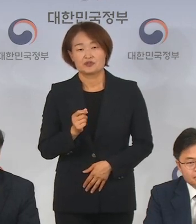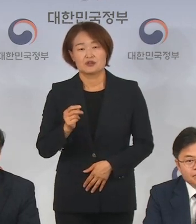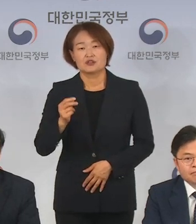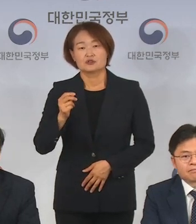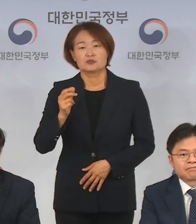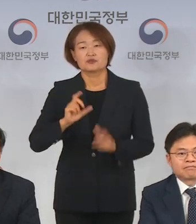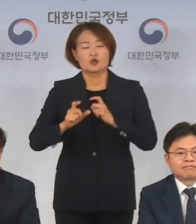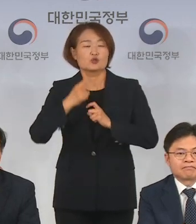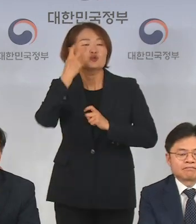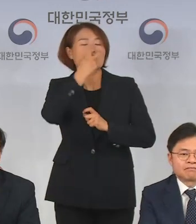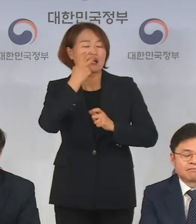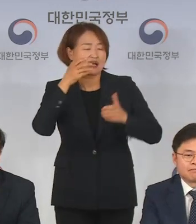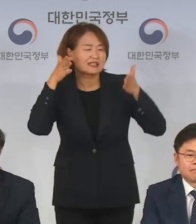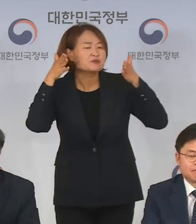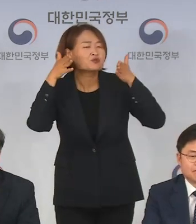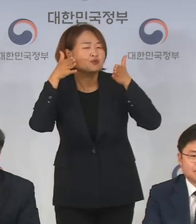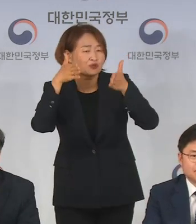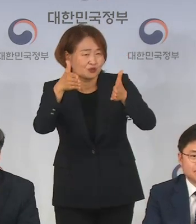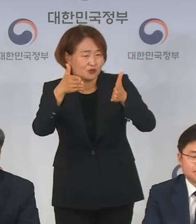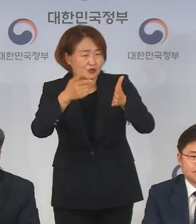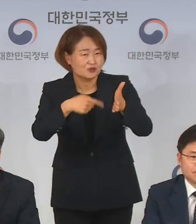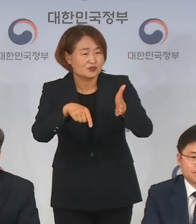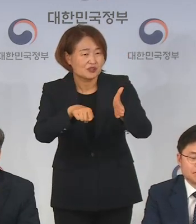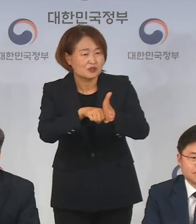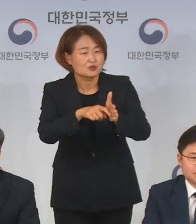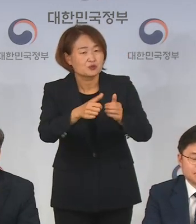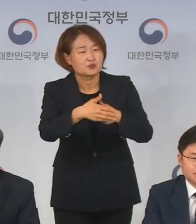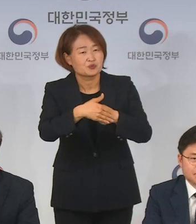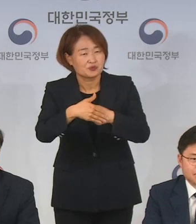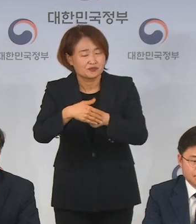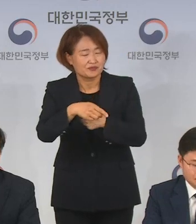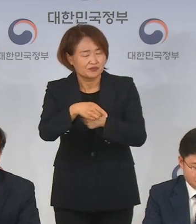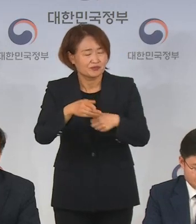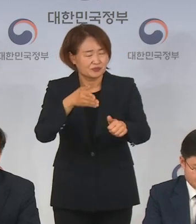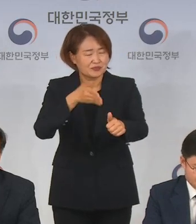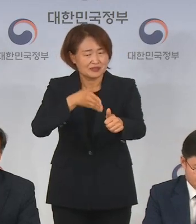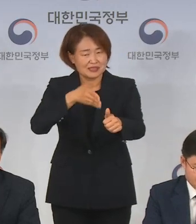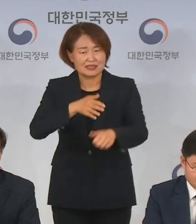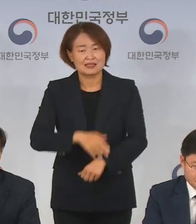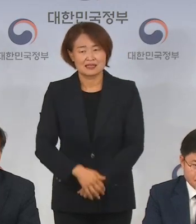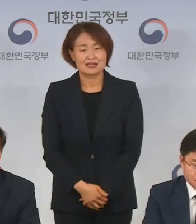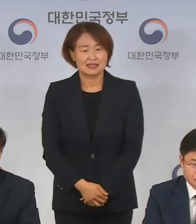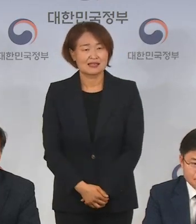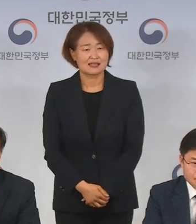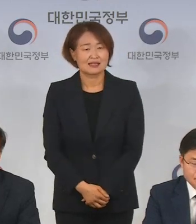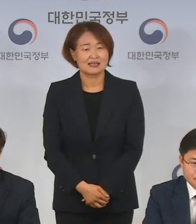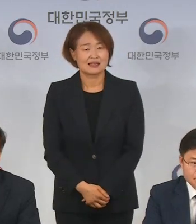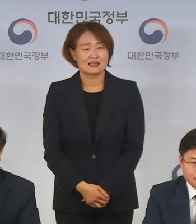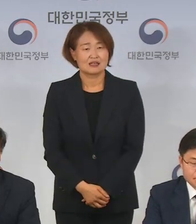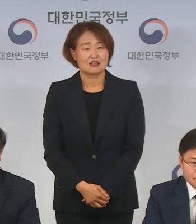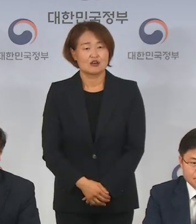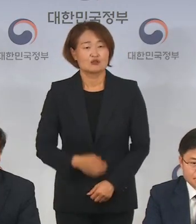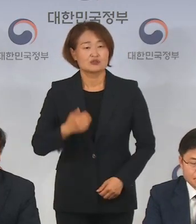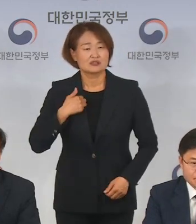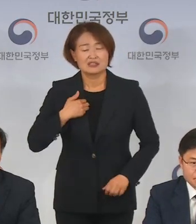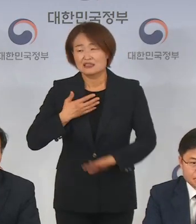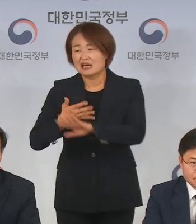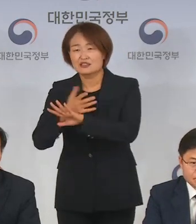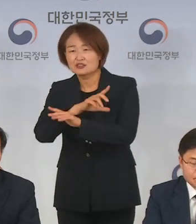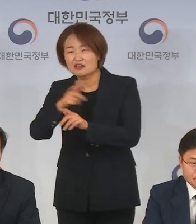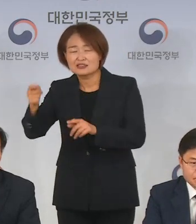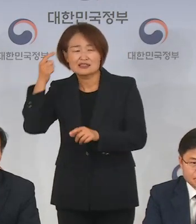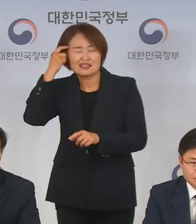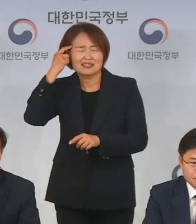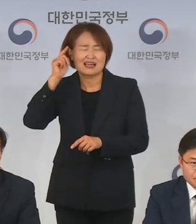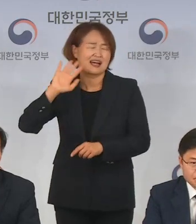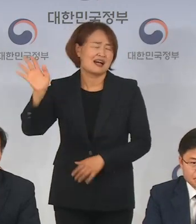조사에 집중하고 그런 소위 말하는 그런 부가적인 것들에 대해서 신경을 안 쓰고